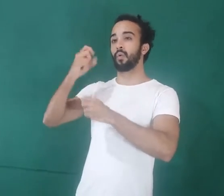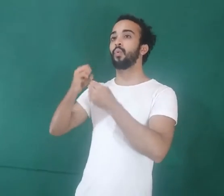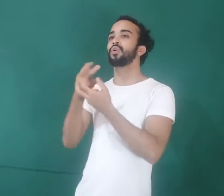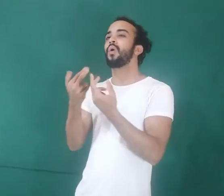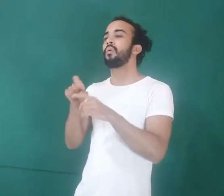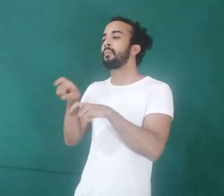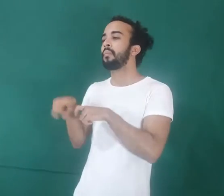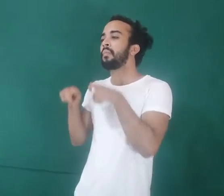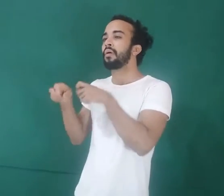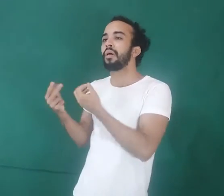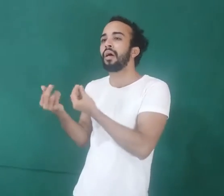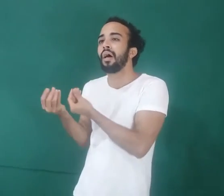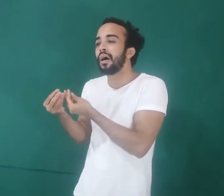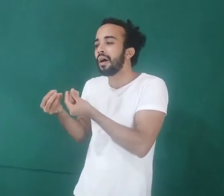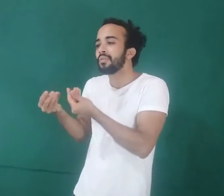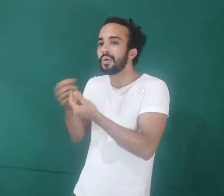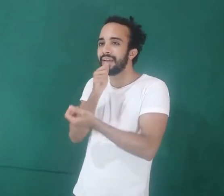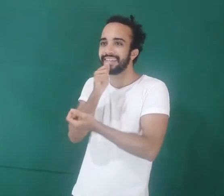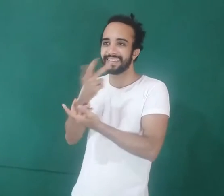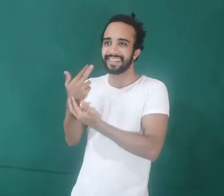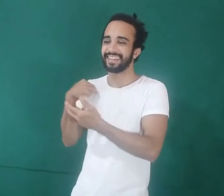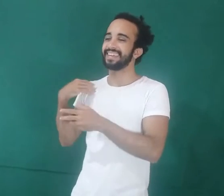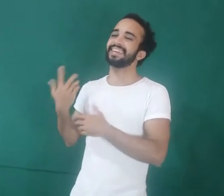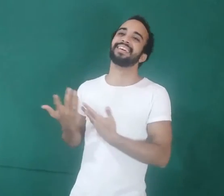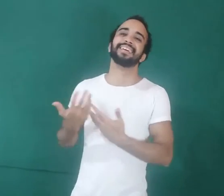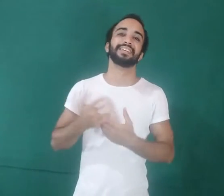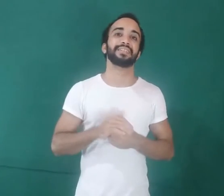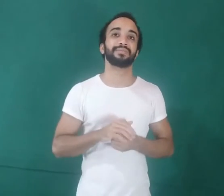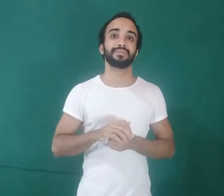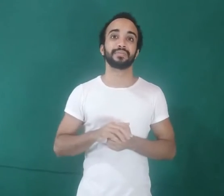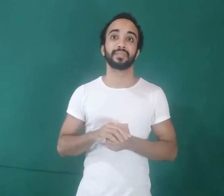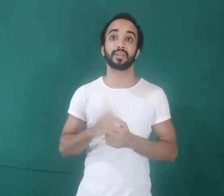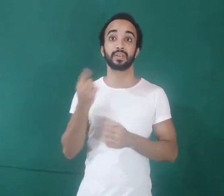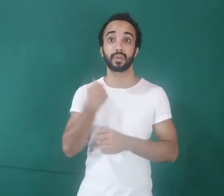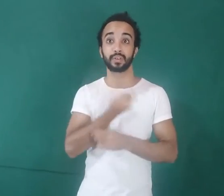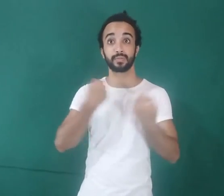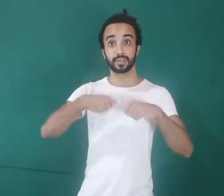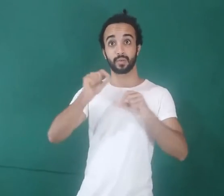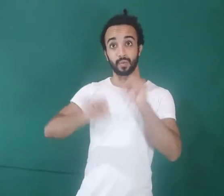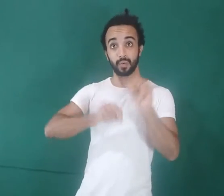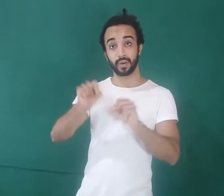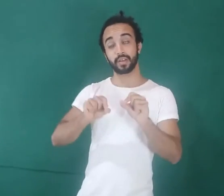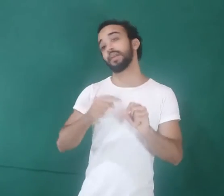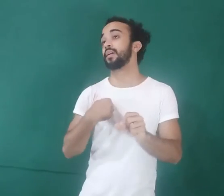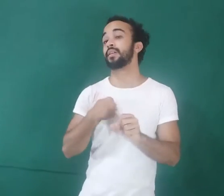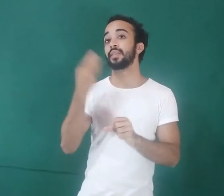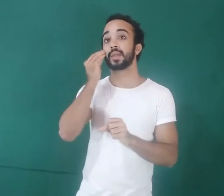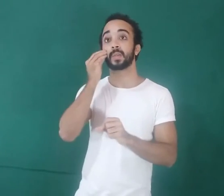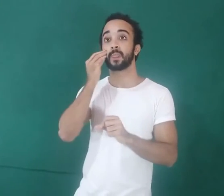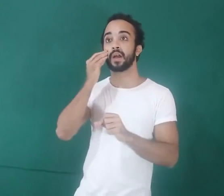né? Eu acho que cabe a gente ativar essas discussões e fazer as pessoas pensarem. Não foi sempre